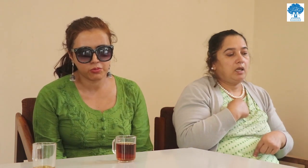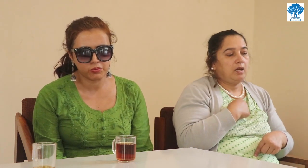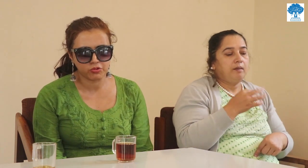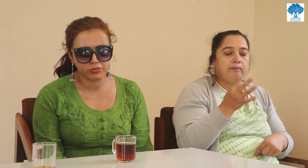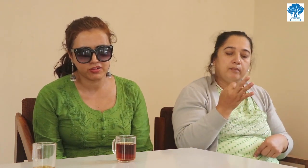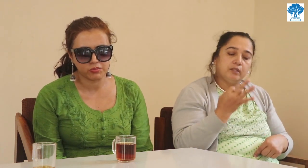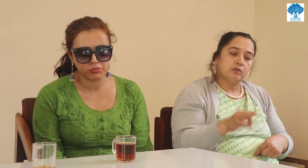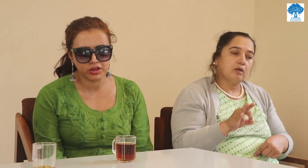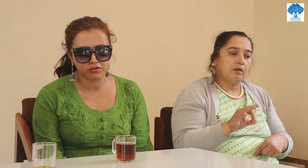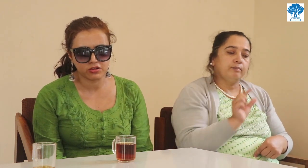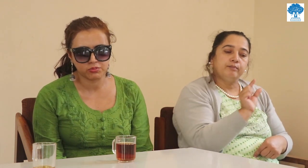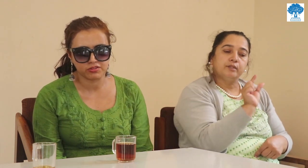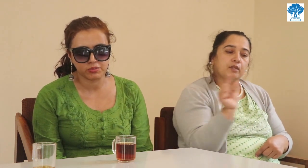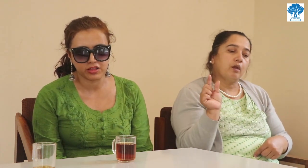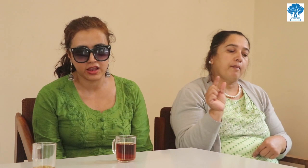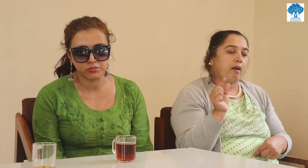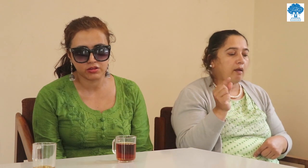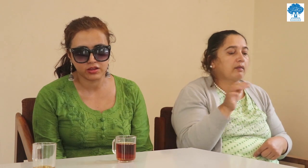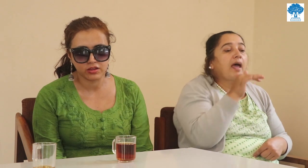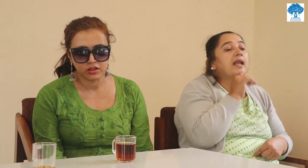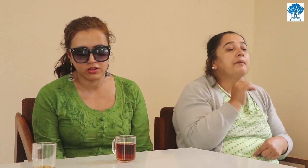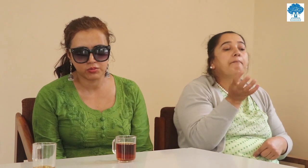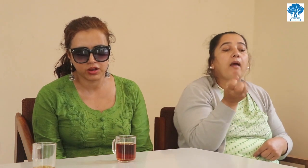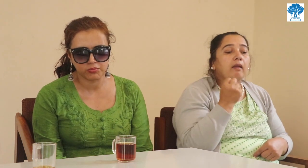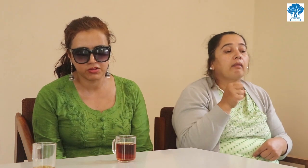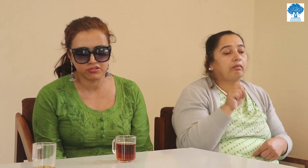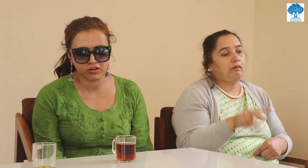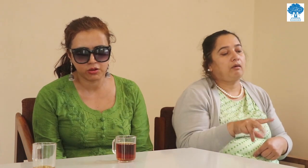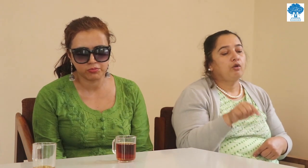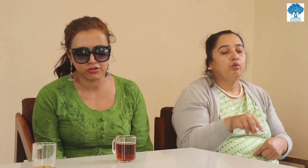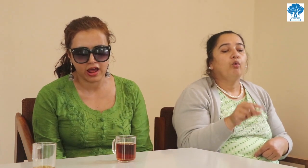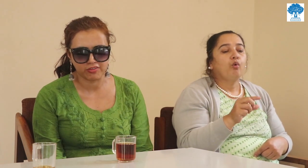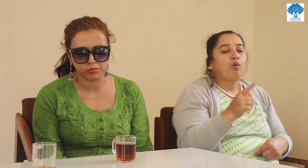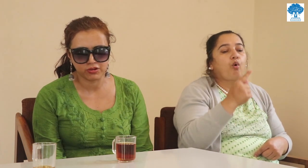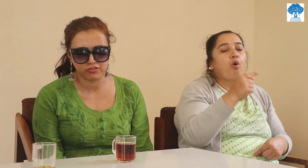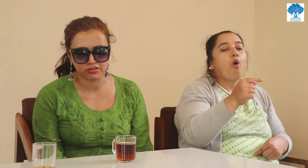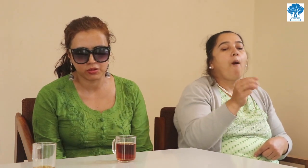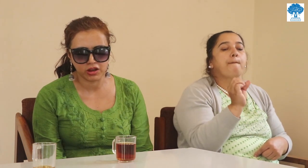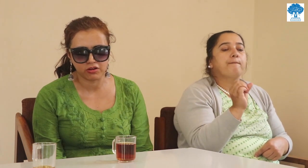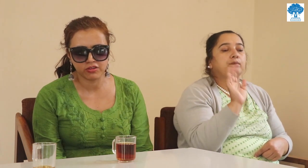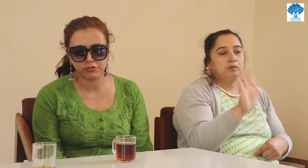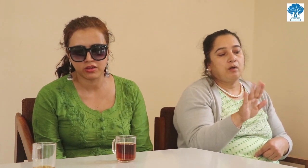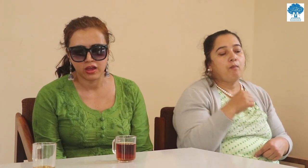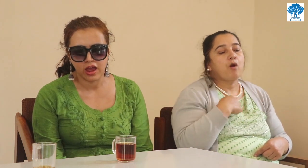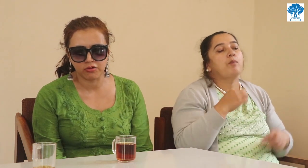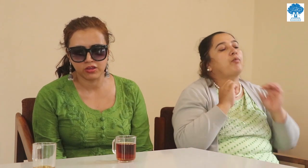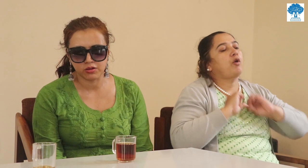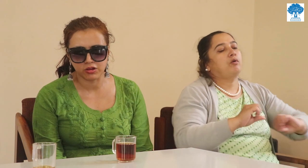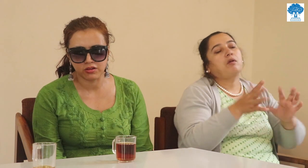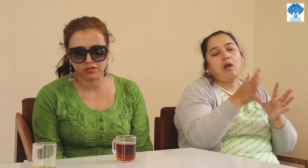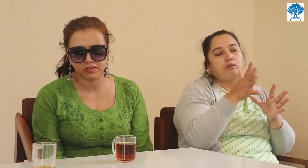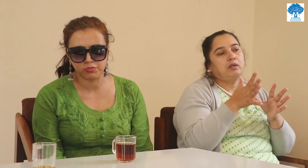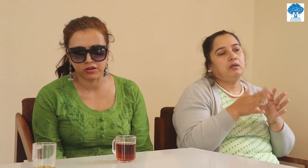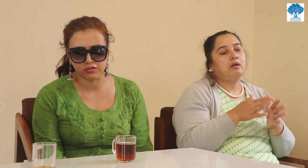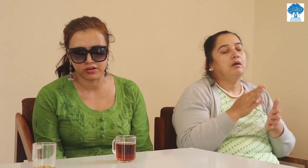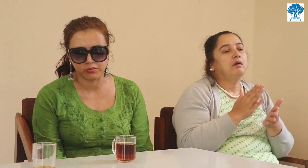मेन्सुरल कपको विषयमा महिनावारीको विषयमा तालिम त लिएँ तर मलाई मेन्सुरल कप मेरो हातमा पनि छ तर मलाई अझै पनि आउँदैन